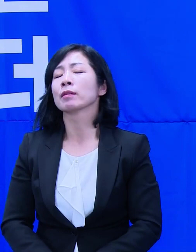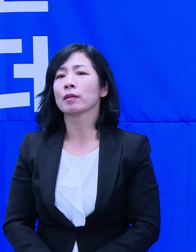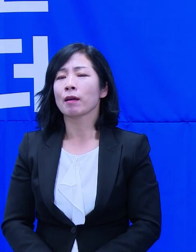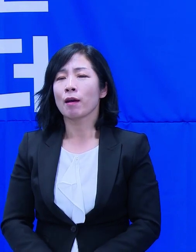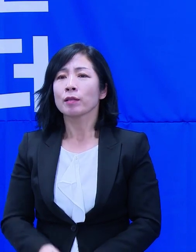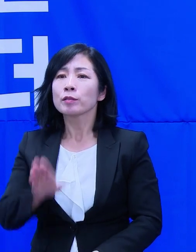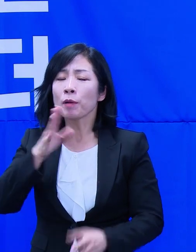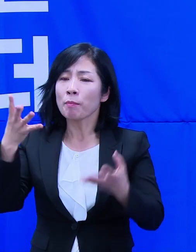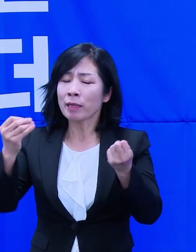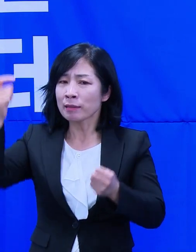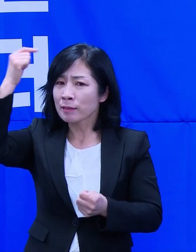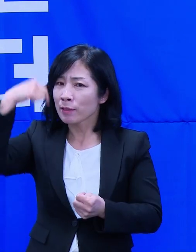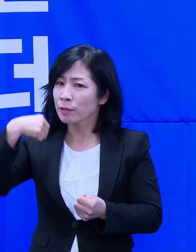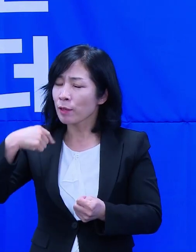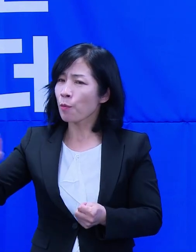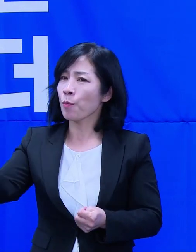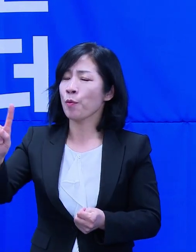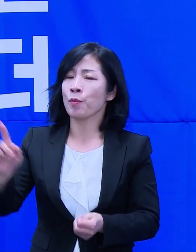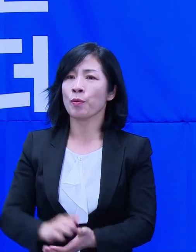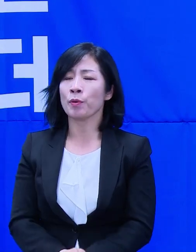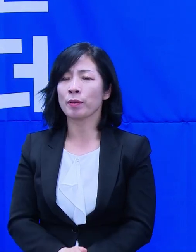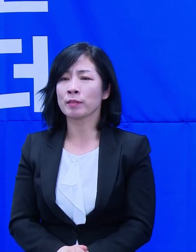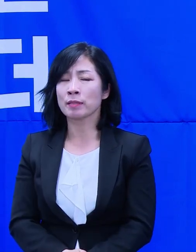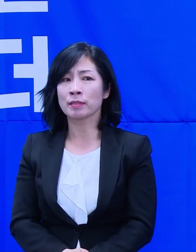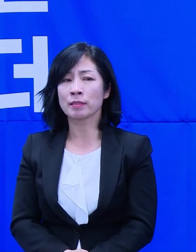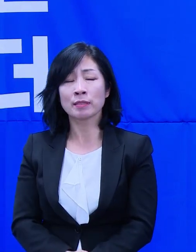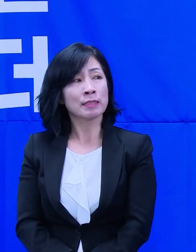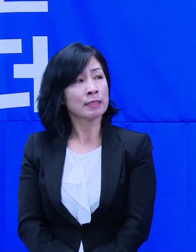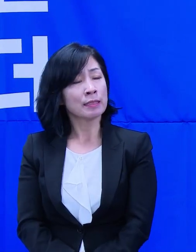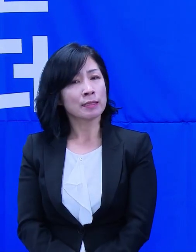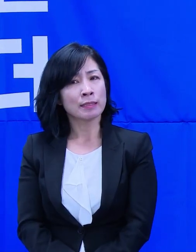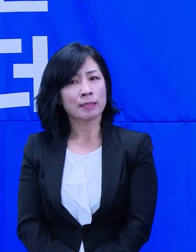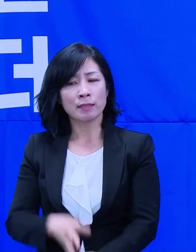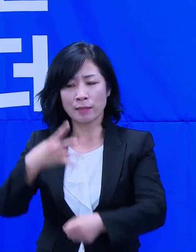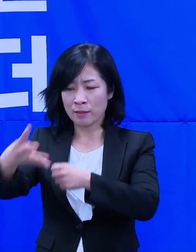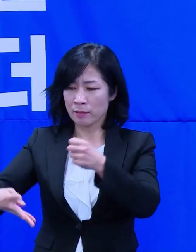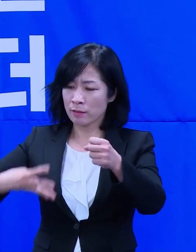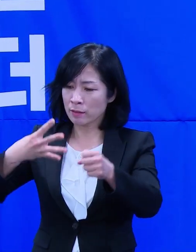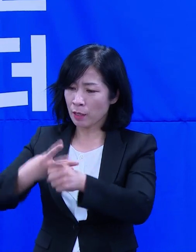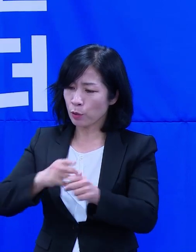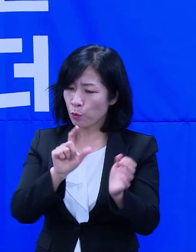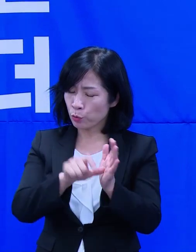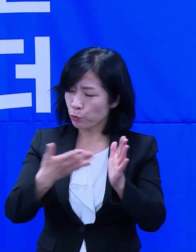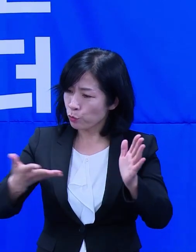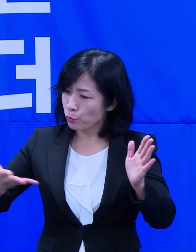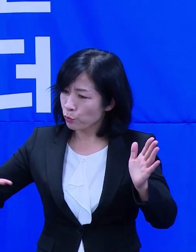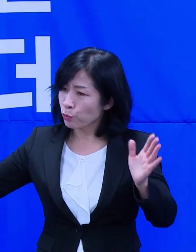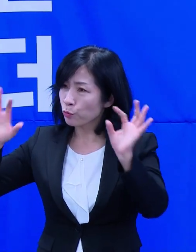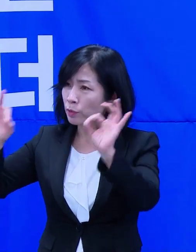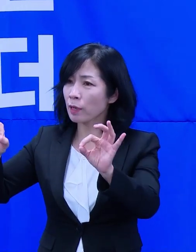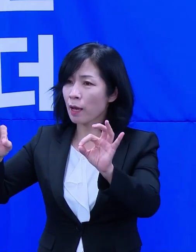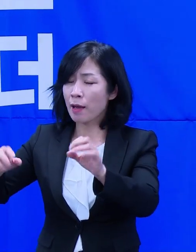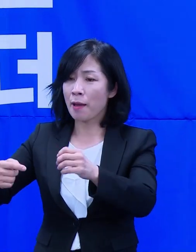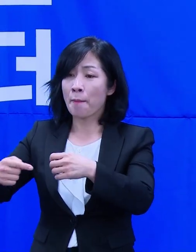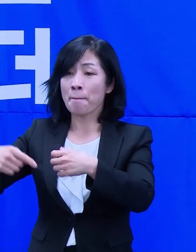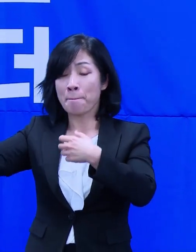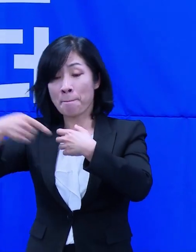많은 걸 느꼈지만 그 중에 가장 크게 느끼는 것은 4년이 지나고 보니까 이 밖에 있을 때 그